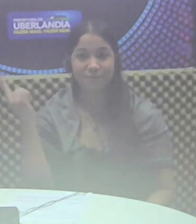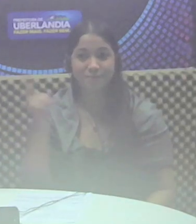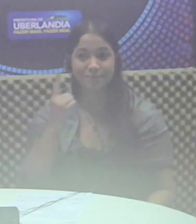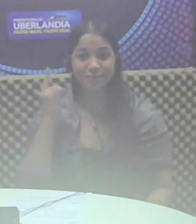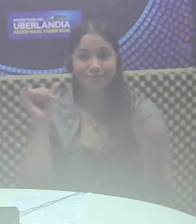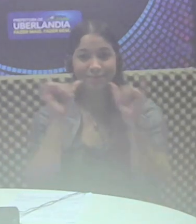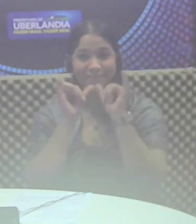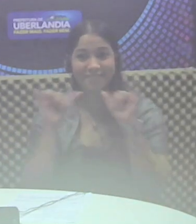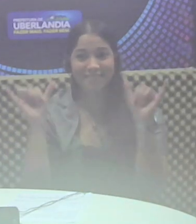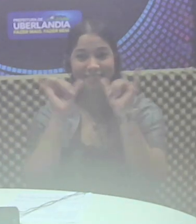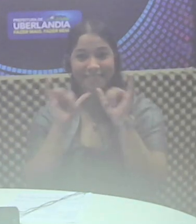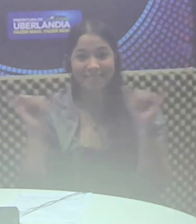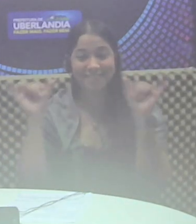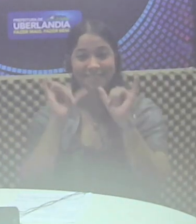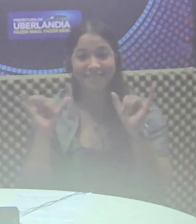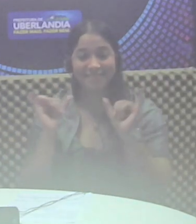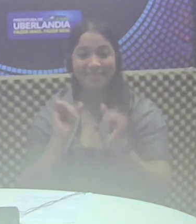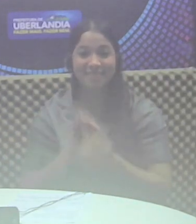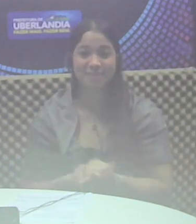giro de